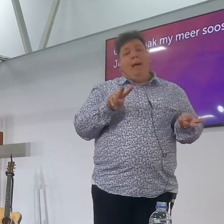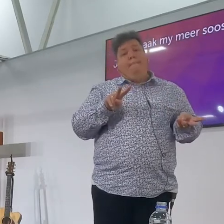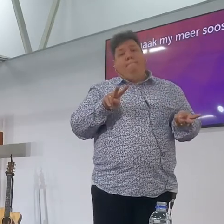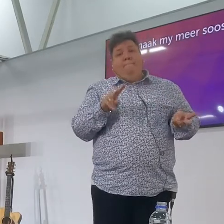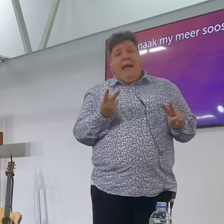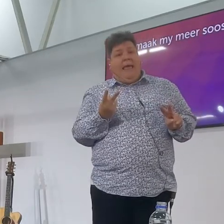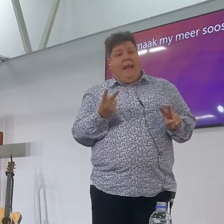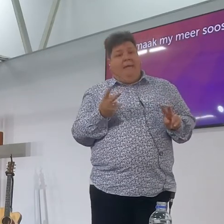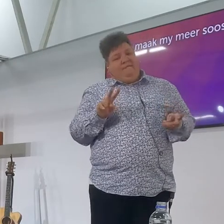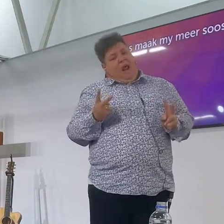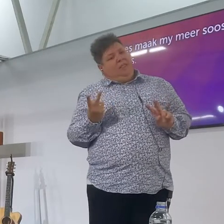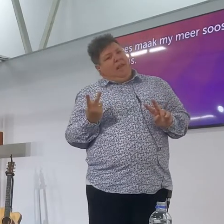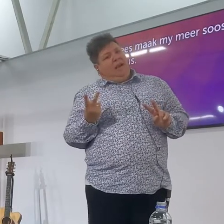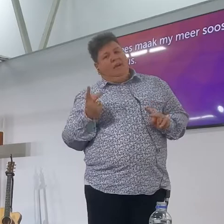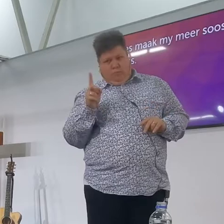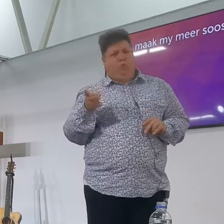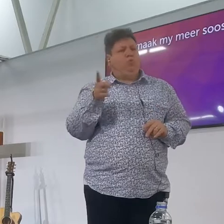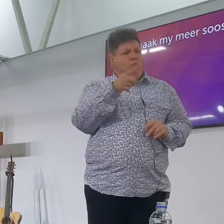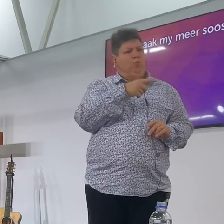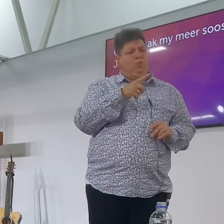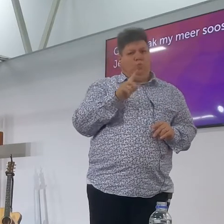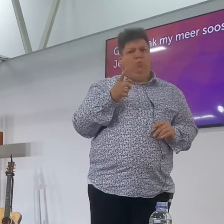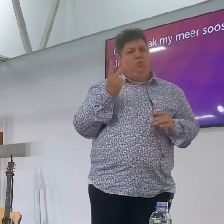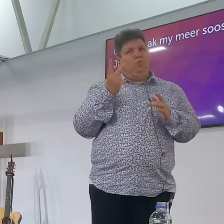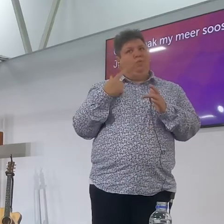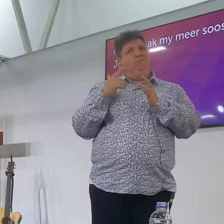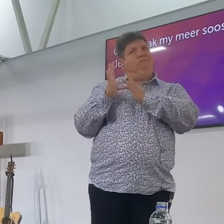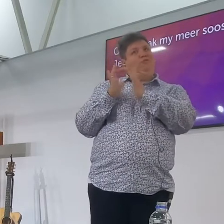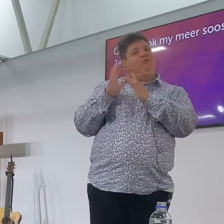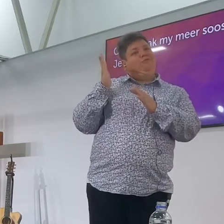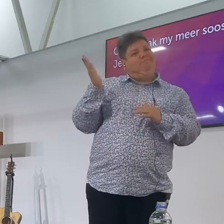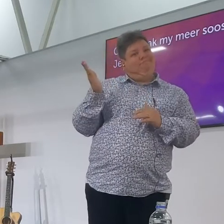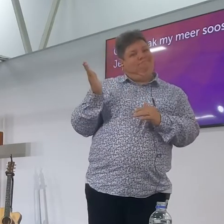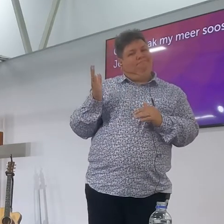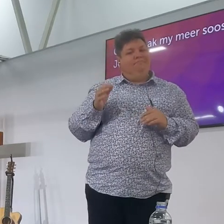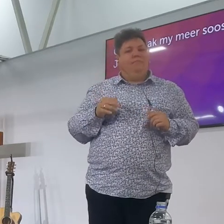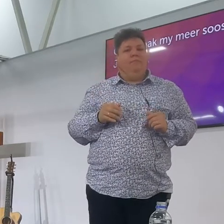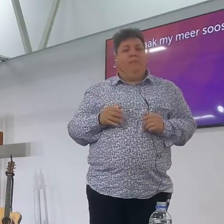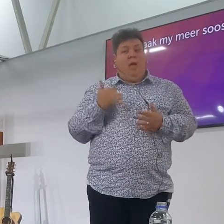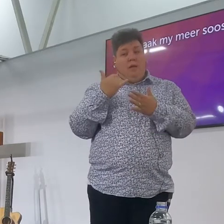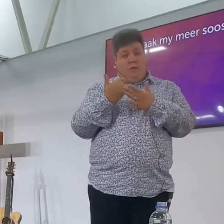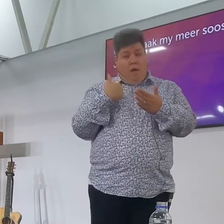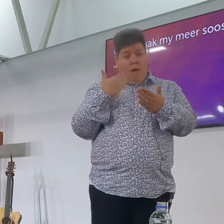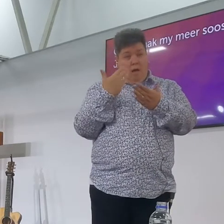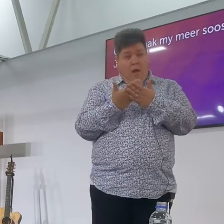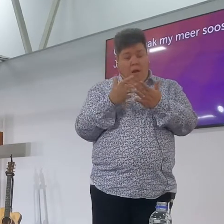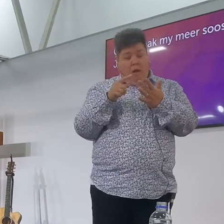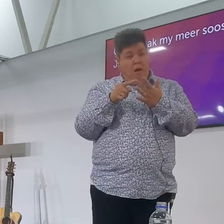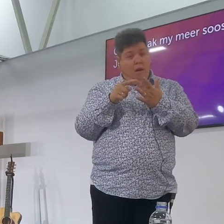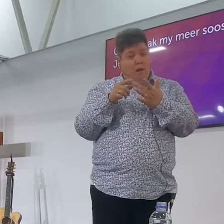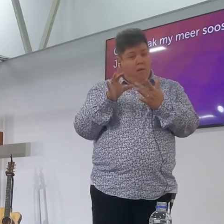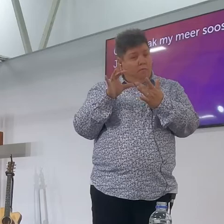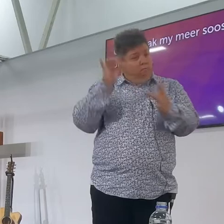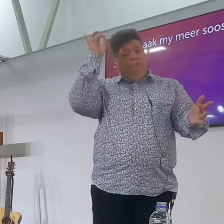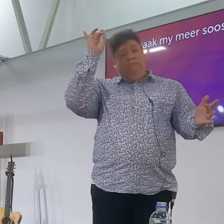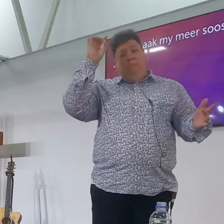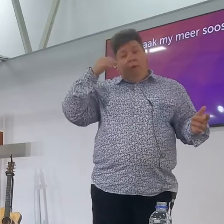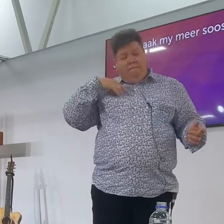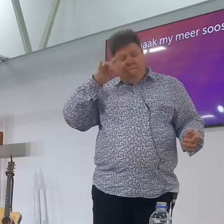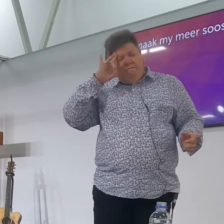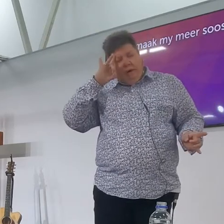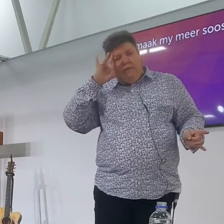begin. Die Gees wil my maak meer soos Jesus. En as ek daai ding klik, as ek daai ding